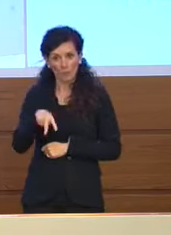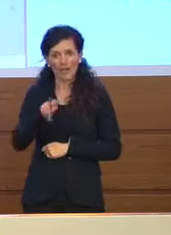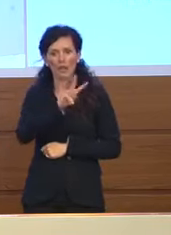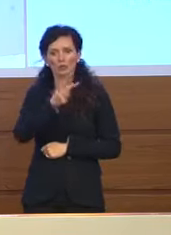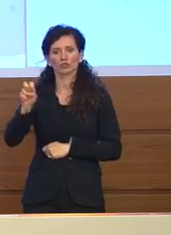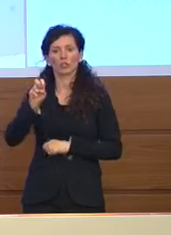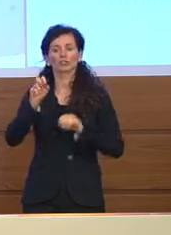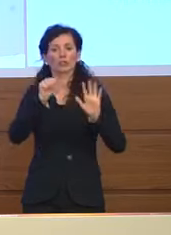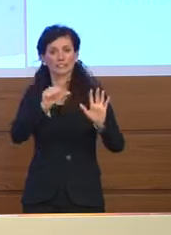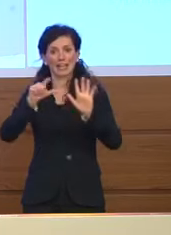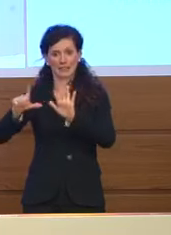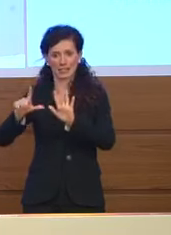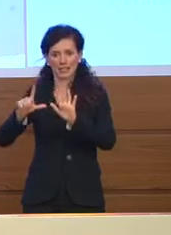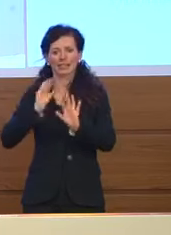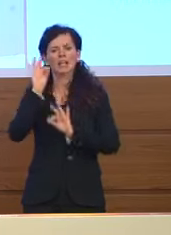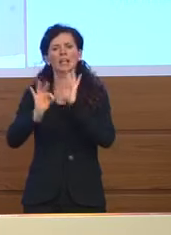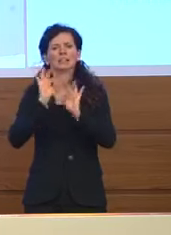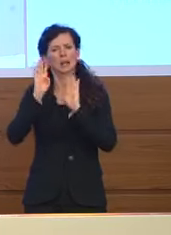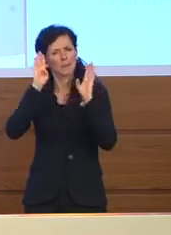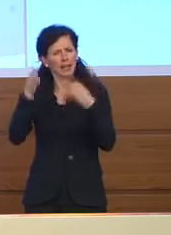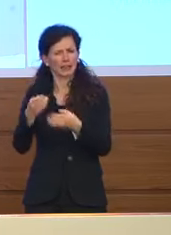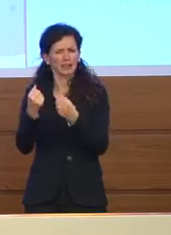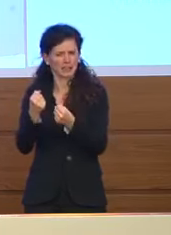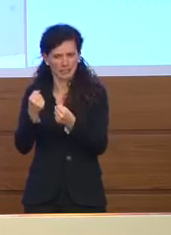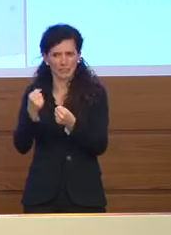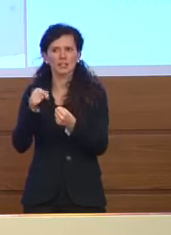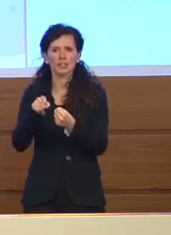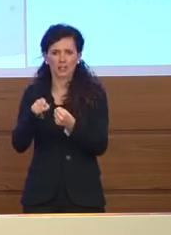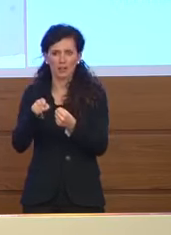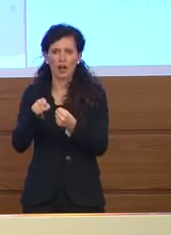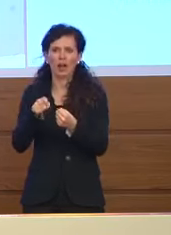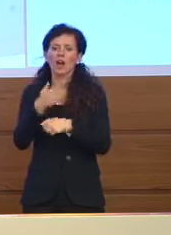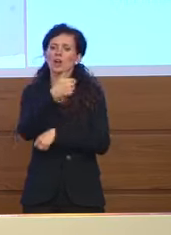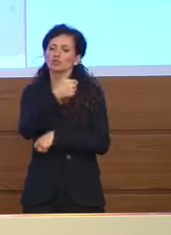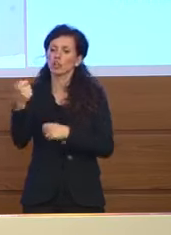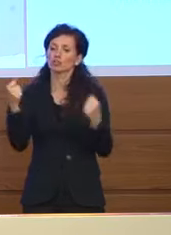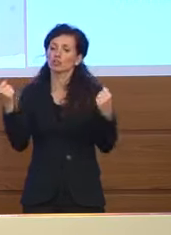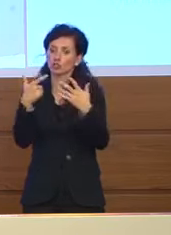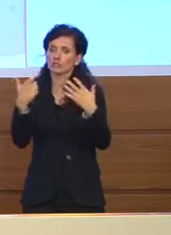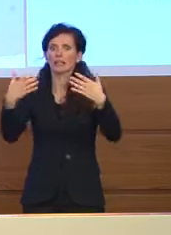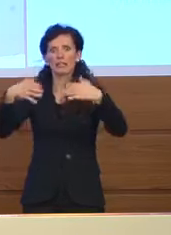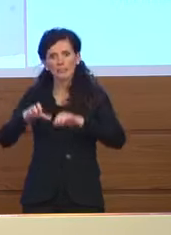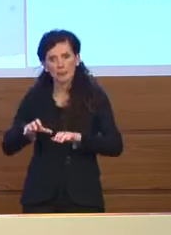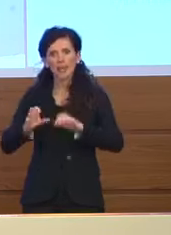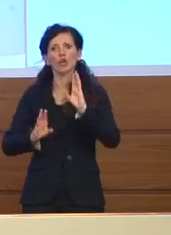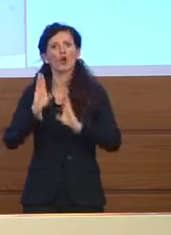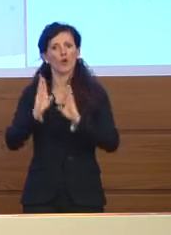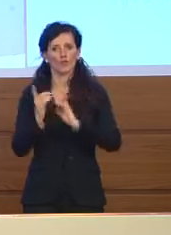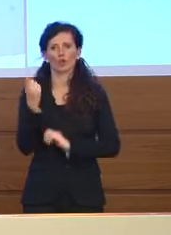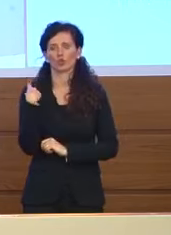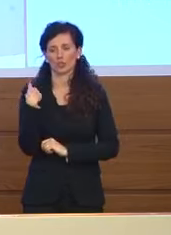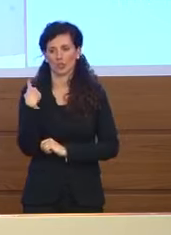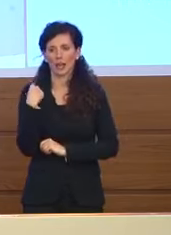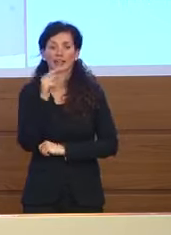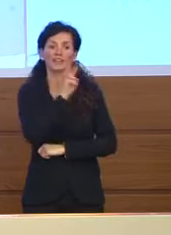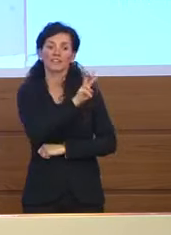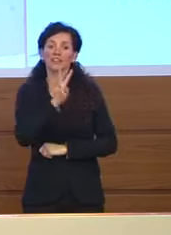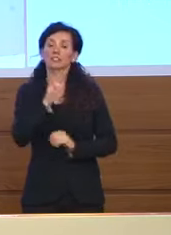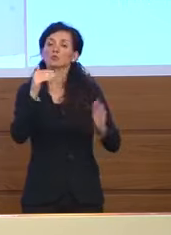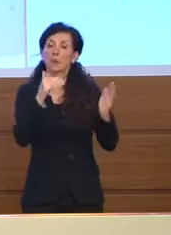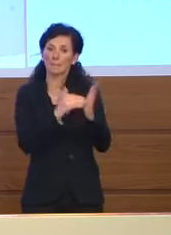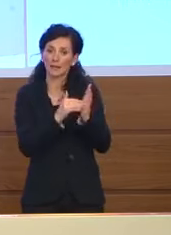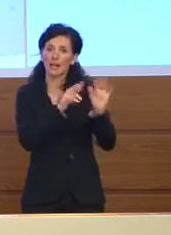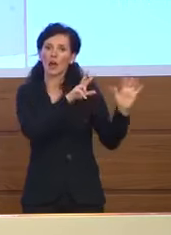2.267 sono in terapia intensiva quindi 117 in meno rispetto a ieri e 22mila